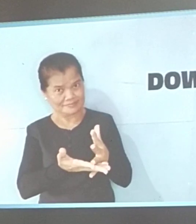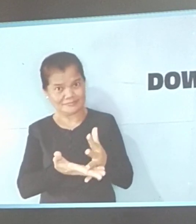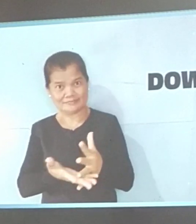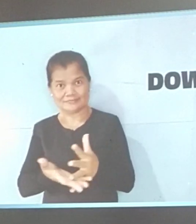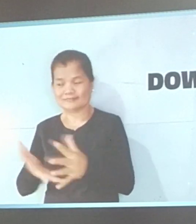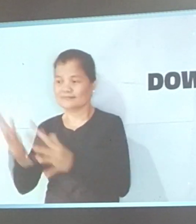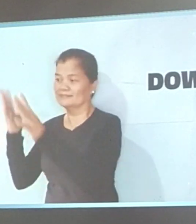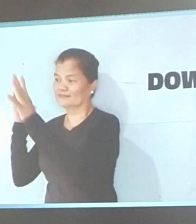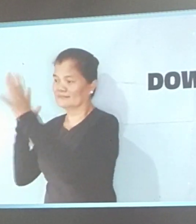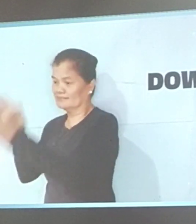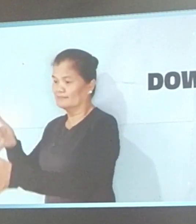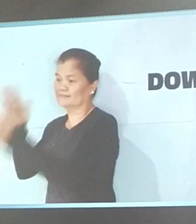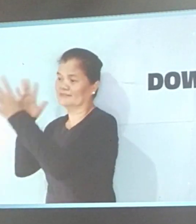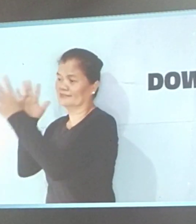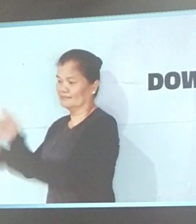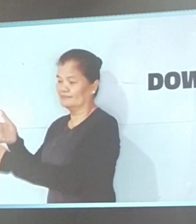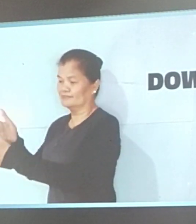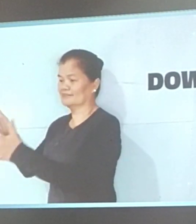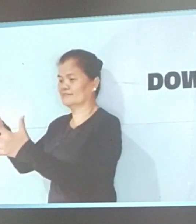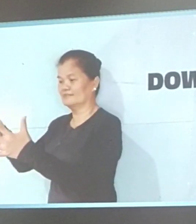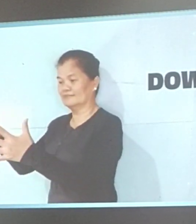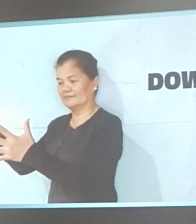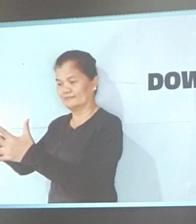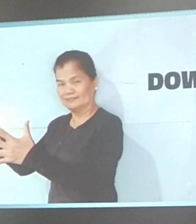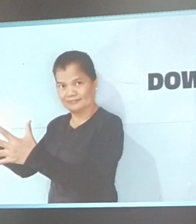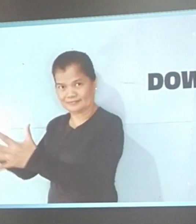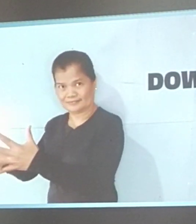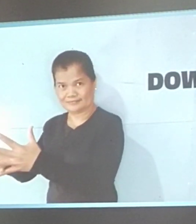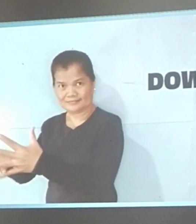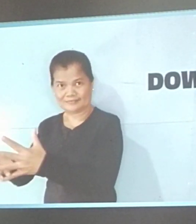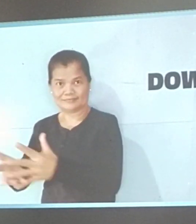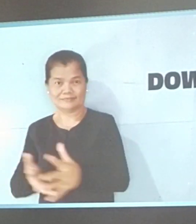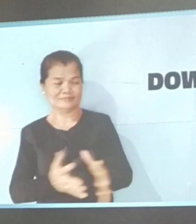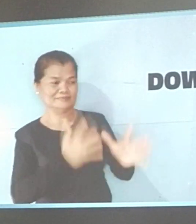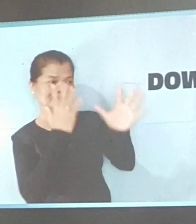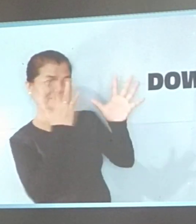Upload. Maganda Kanina, naman pala upload. ngayon. Then download. Kanina pataas. Ngayon.